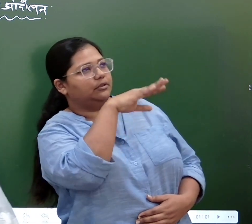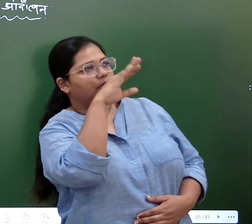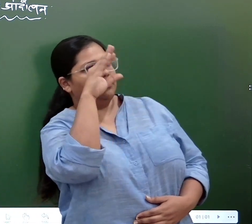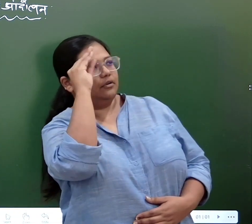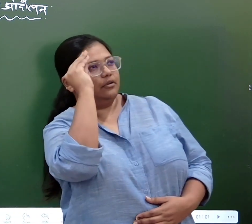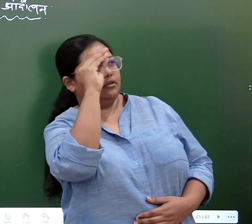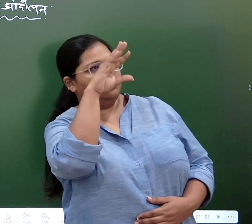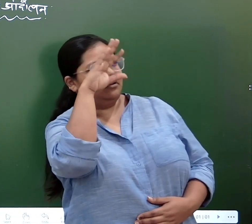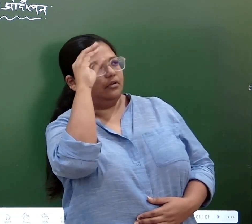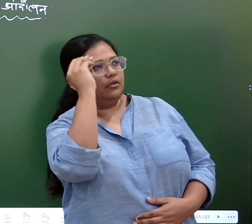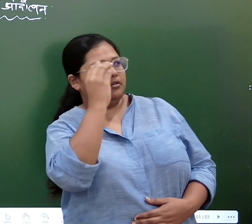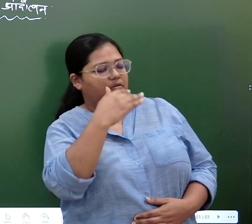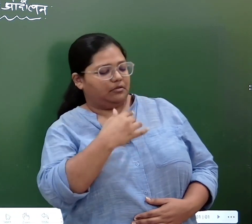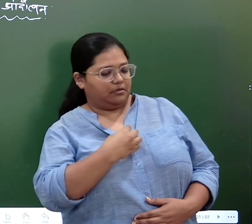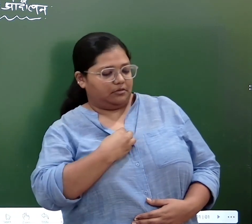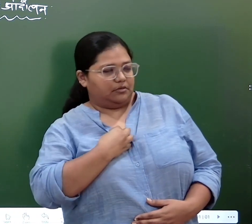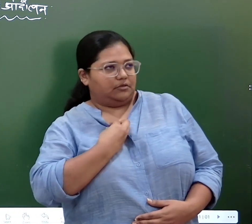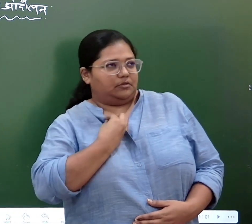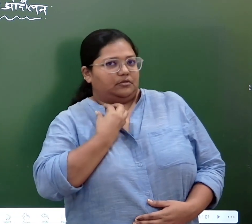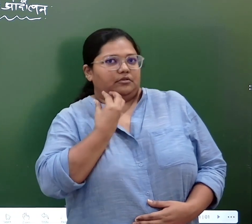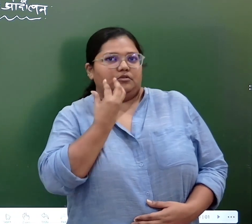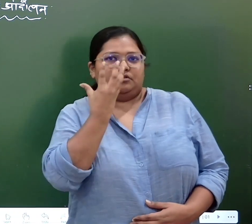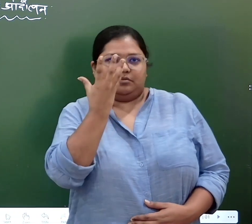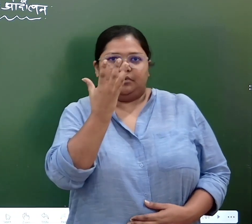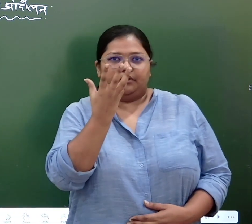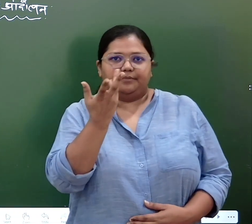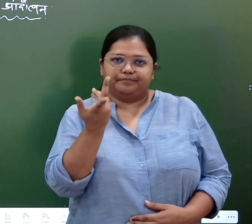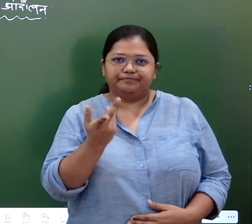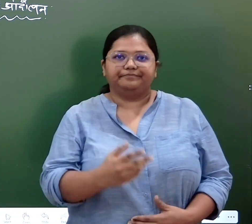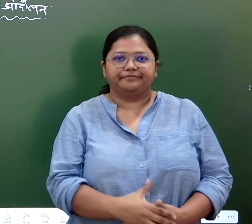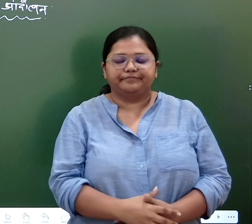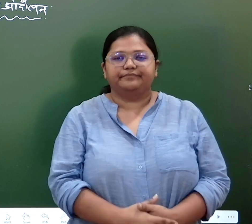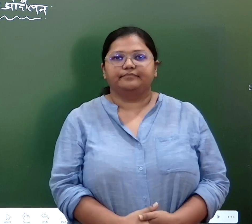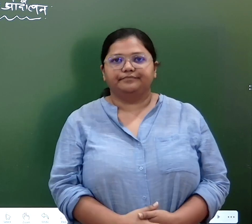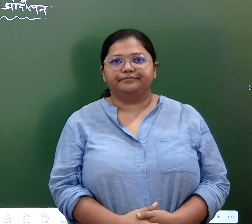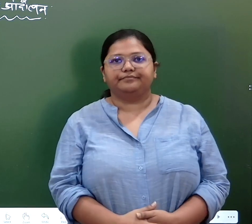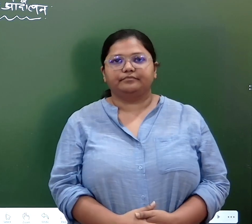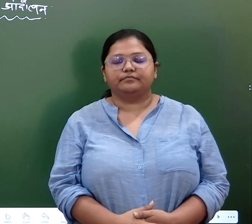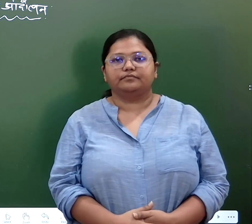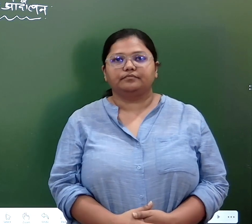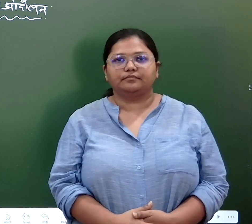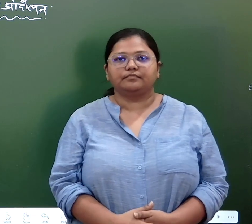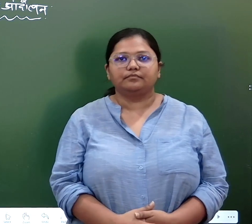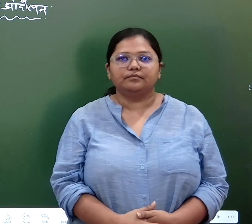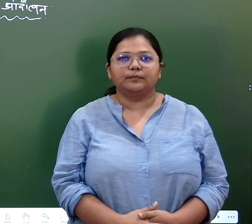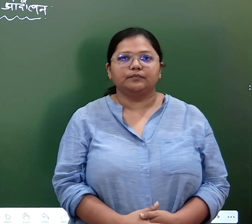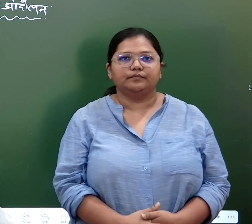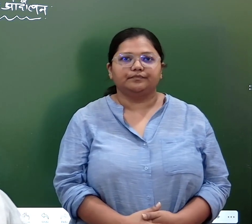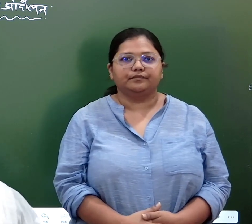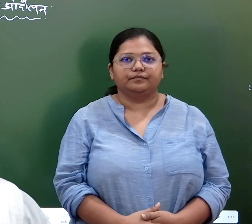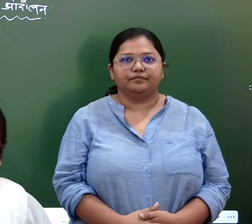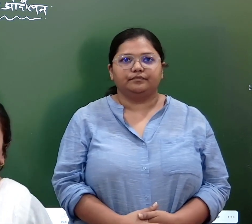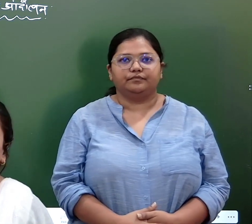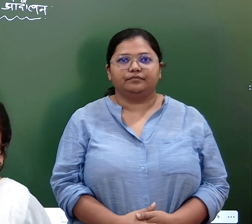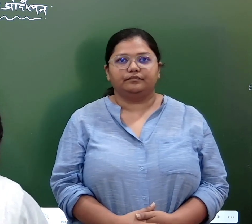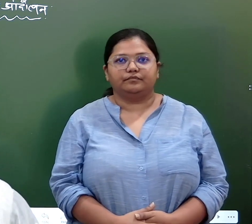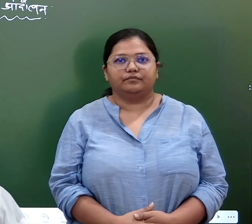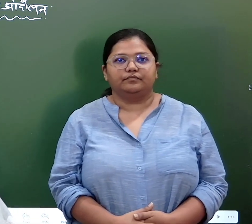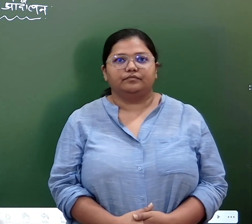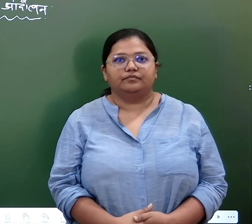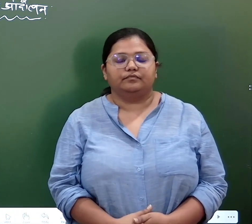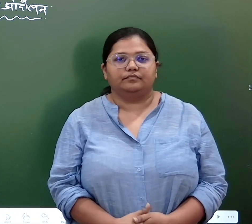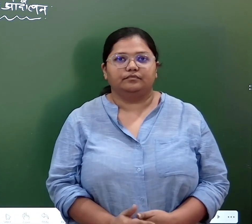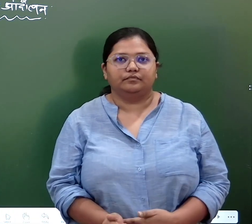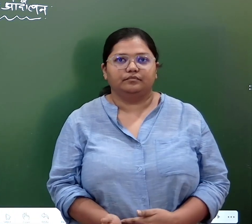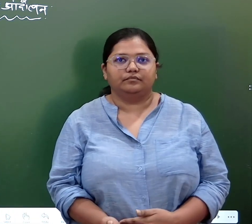इसी वजह से जो है वो हमारे जो उस जो आंदोलन को या उस काल को या उस ड्यूरेशन को हम क्या बोलते हैं,